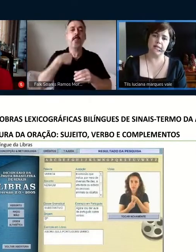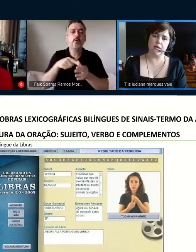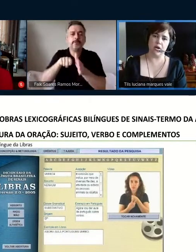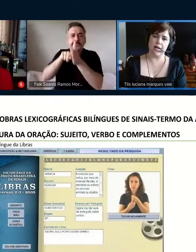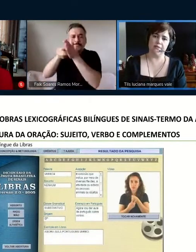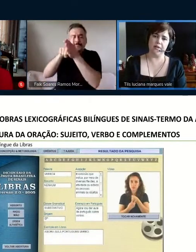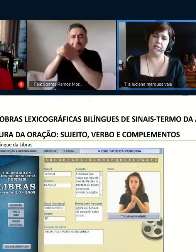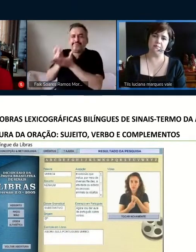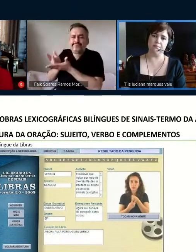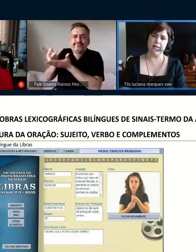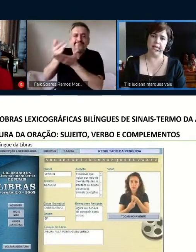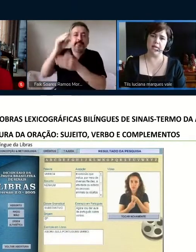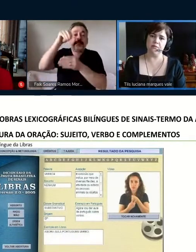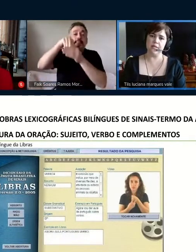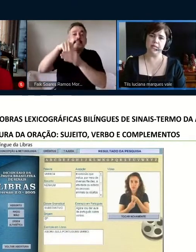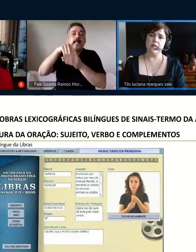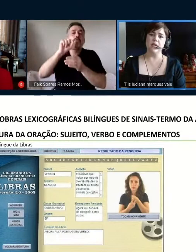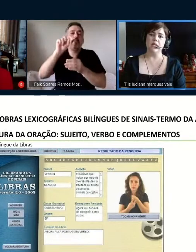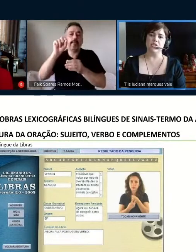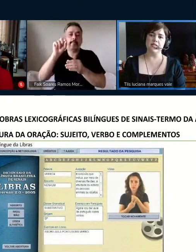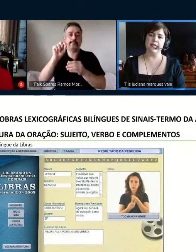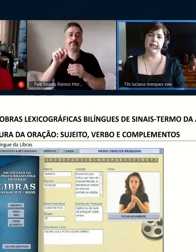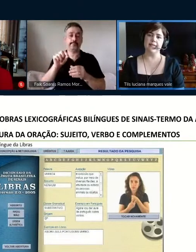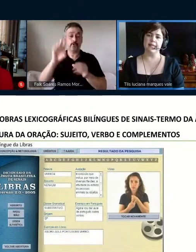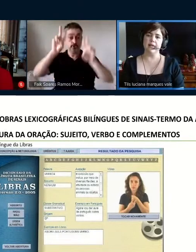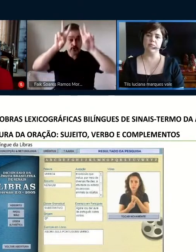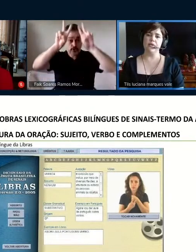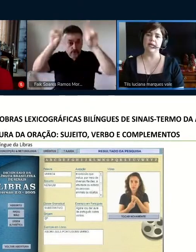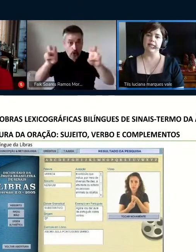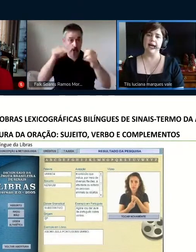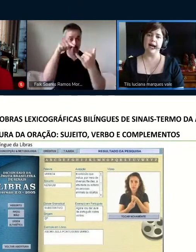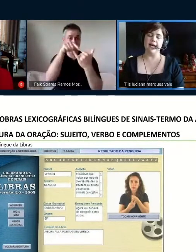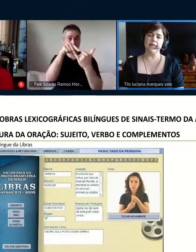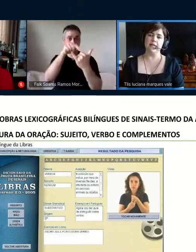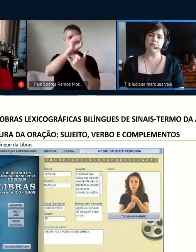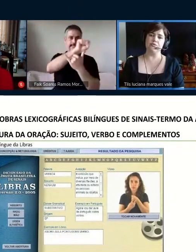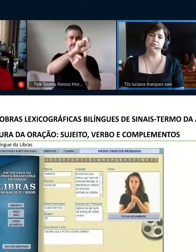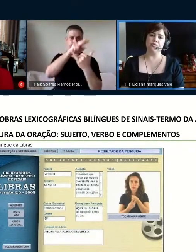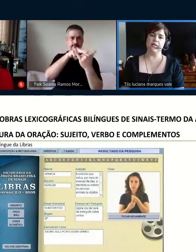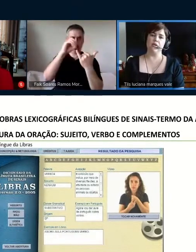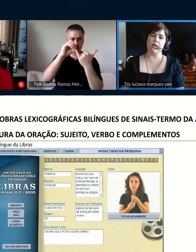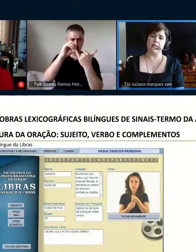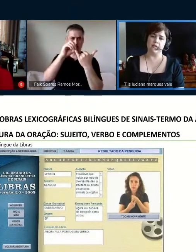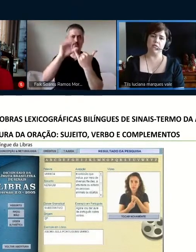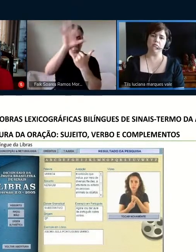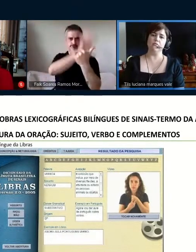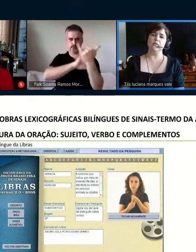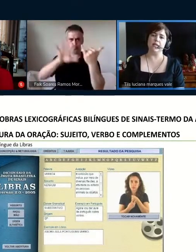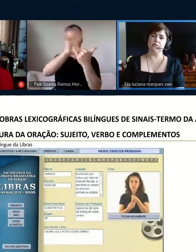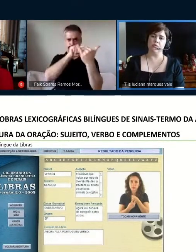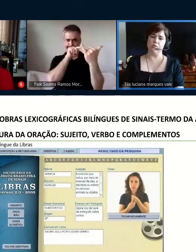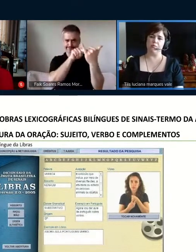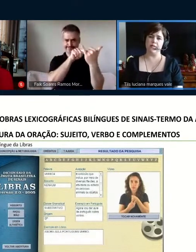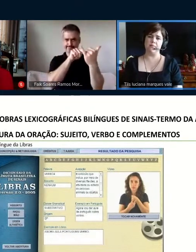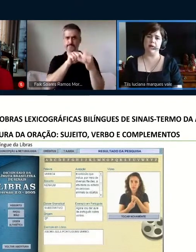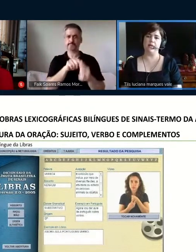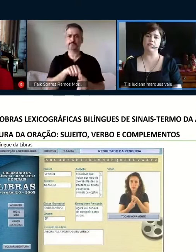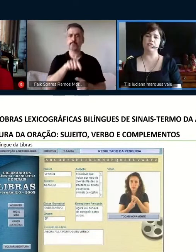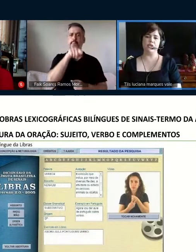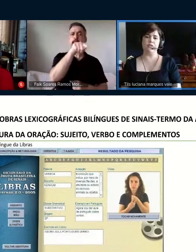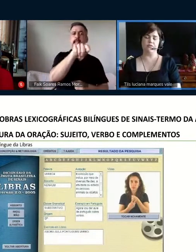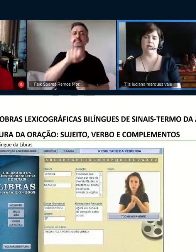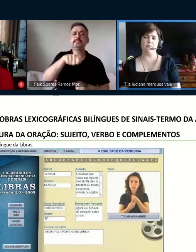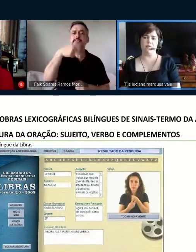obras lexicográficas bilíngues de sinais termo da área da estrutura da oração, tendo como